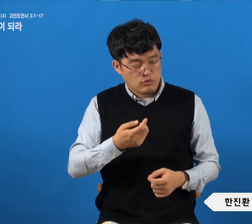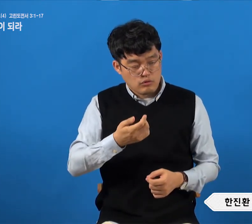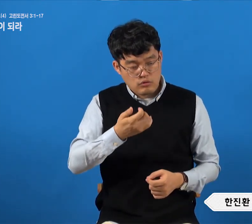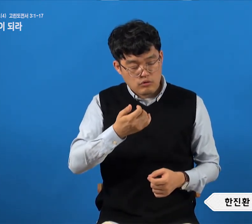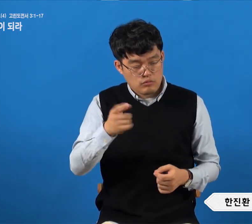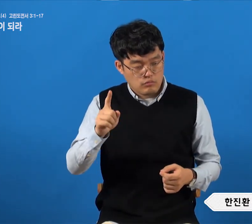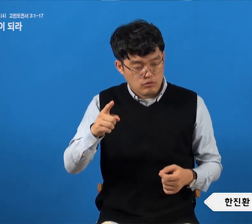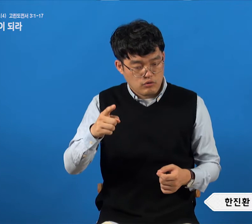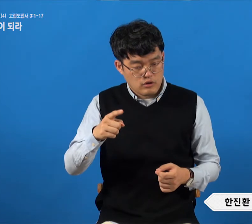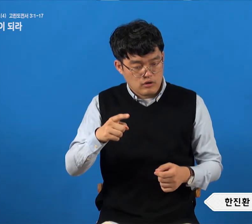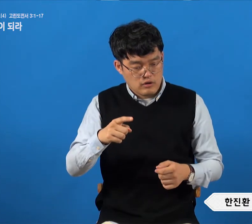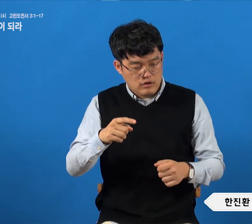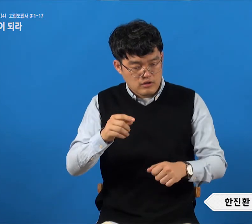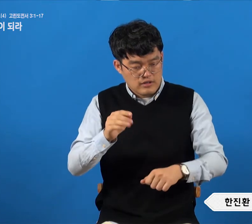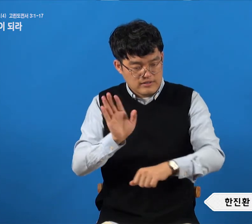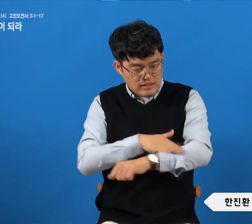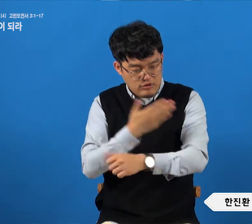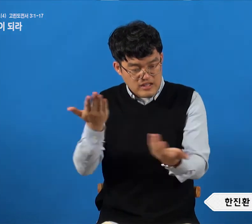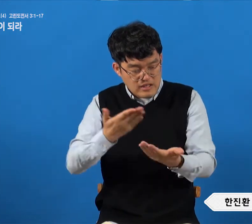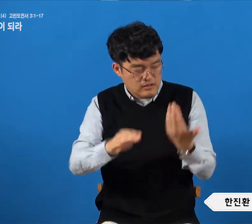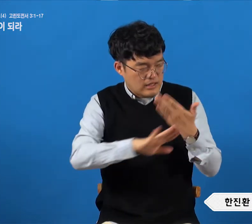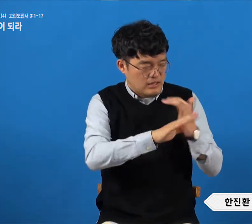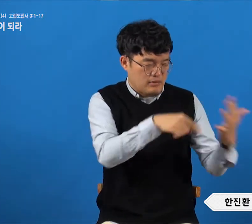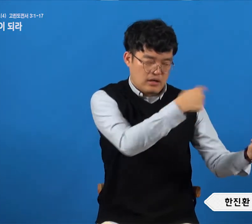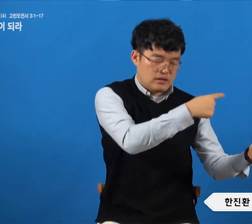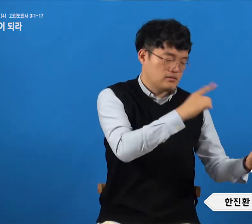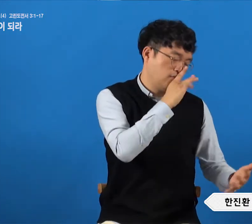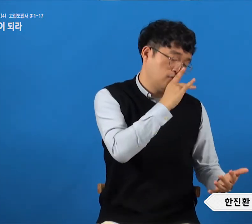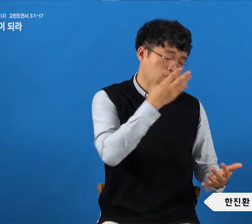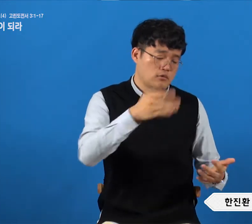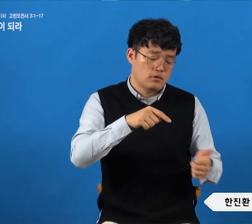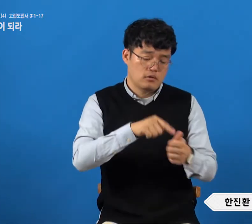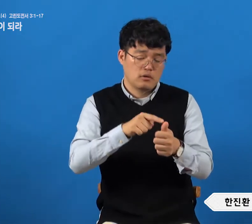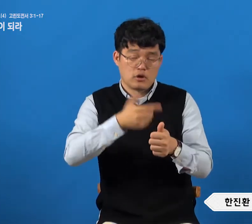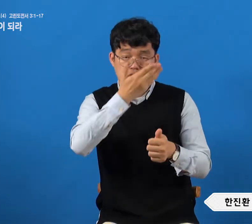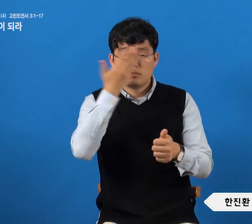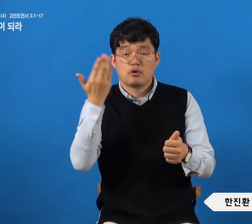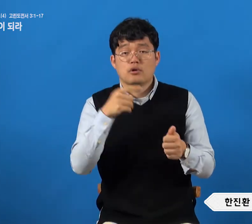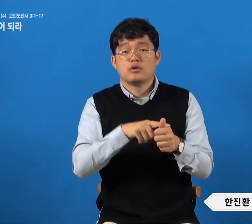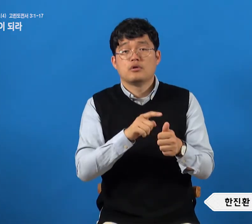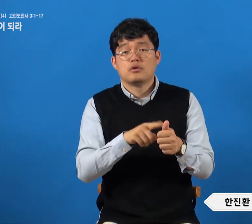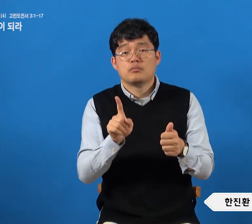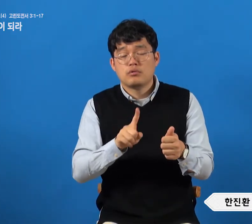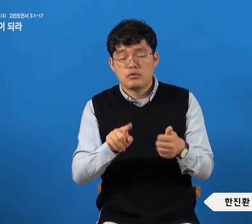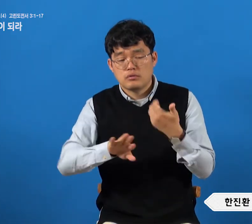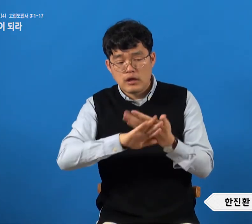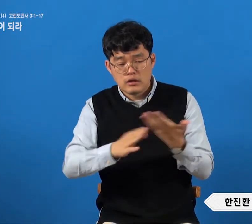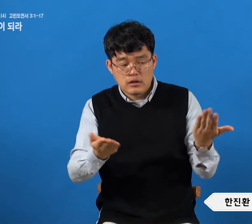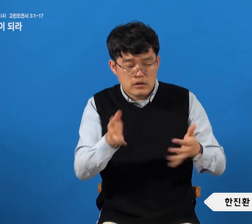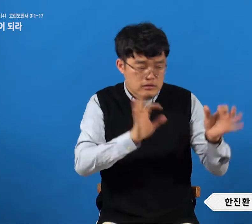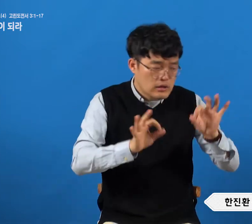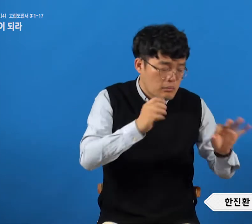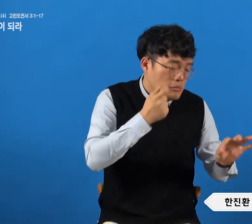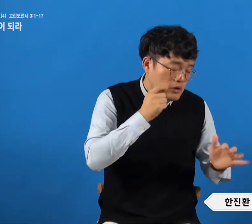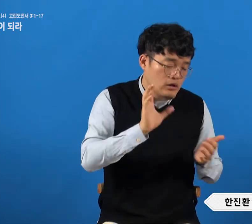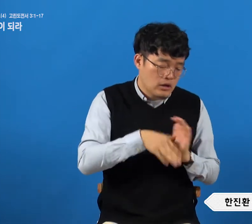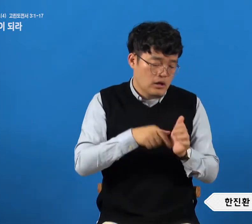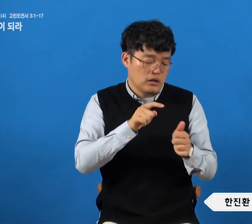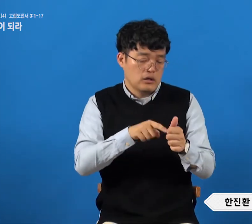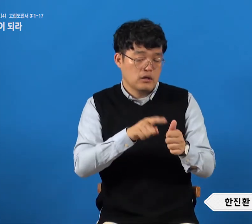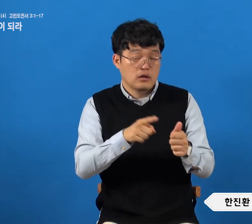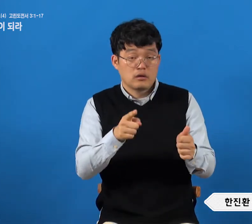안 되지요. 하지만 그 청년이 다른 일자리를 찾지 못할 때 그를 돌봐주는 것 또한 교회의